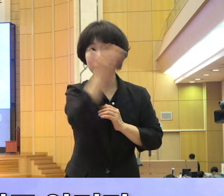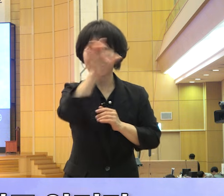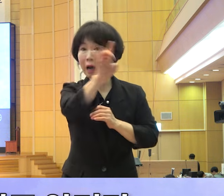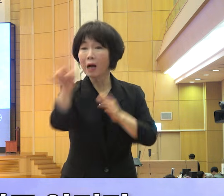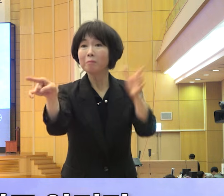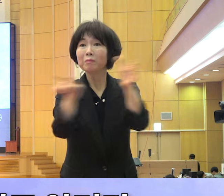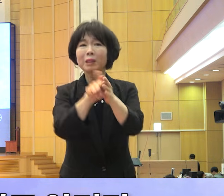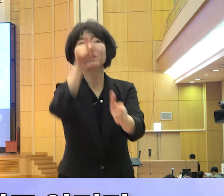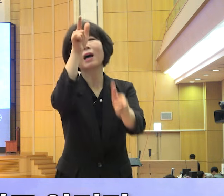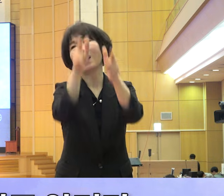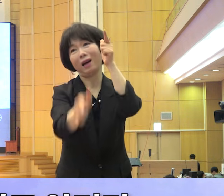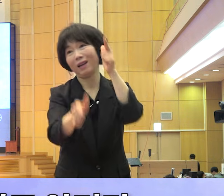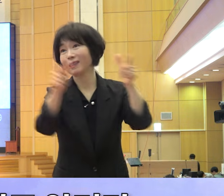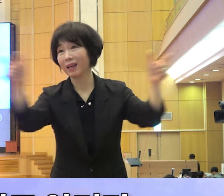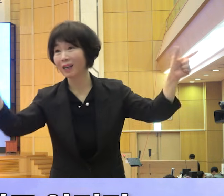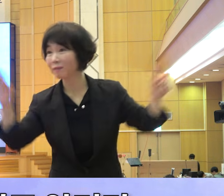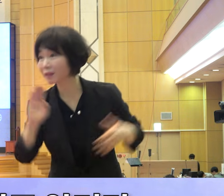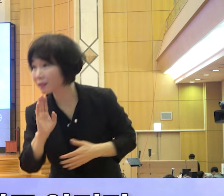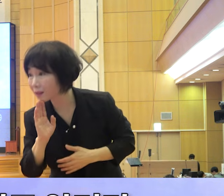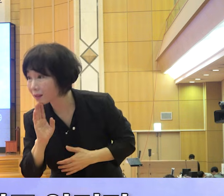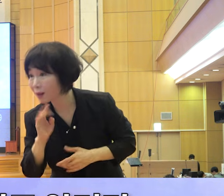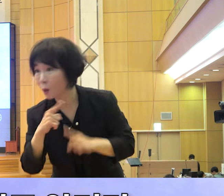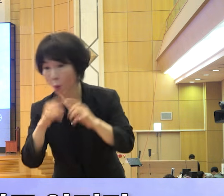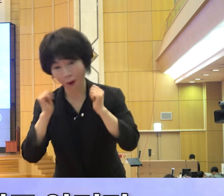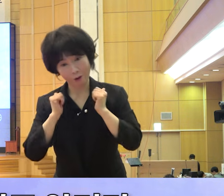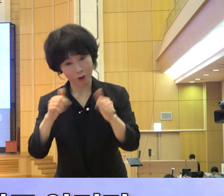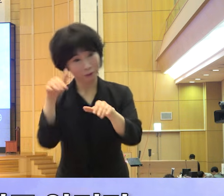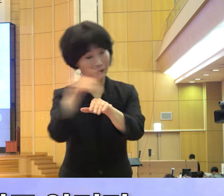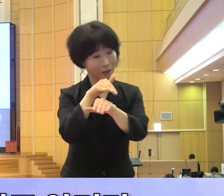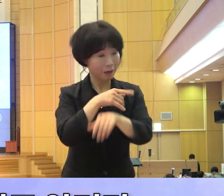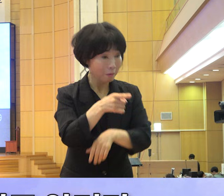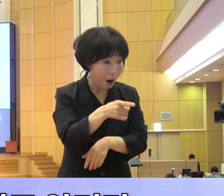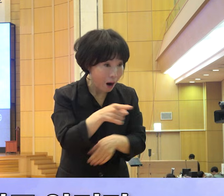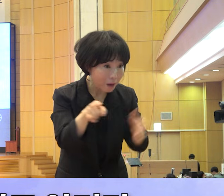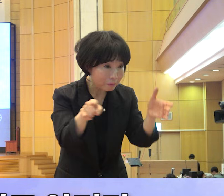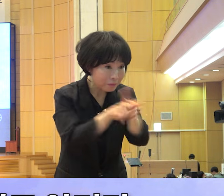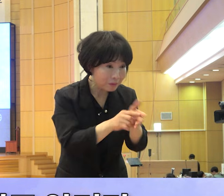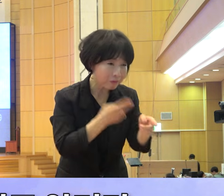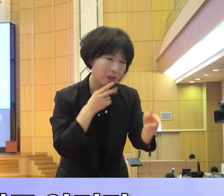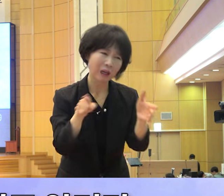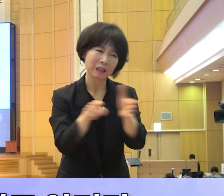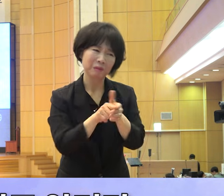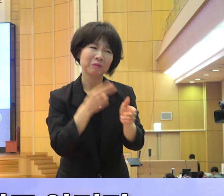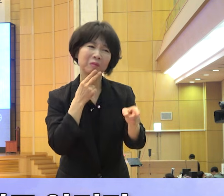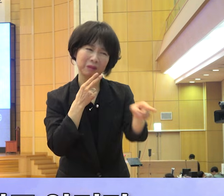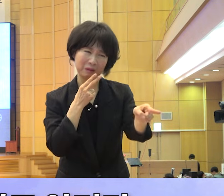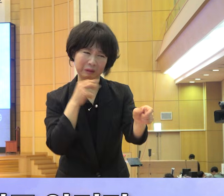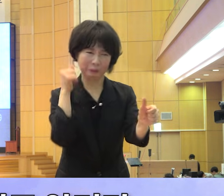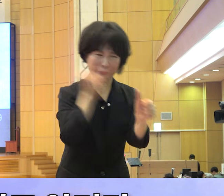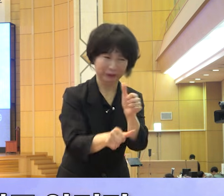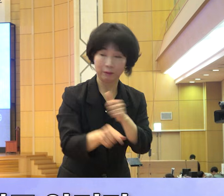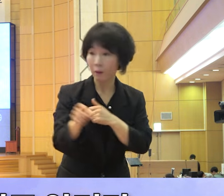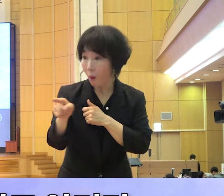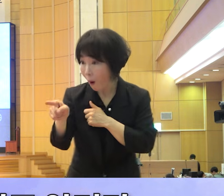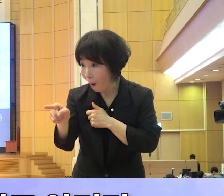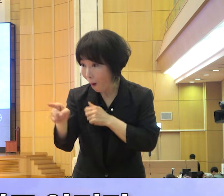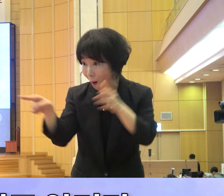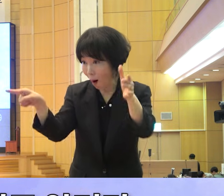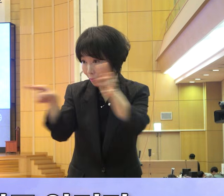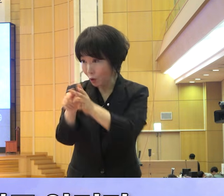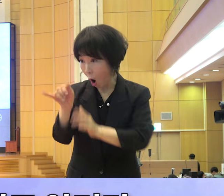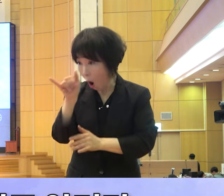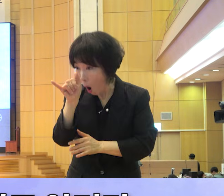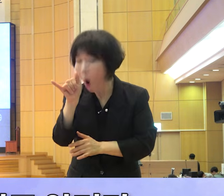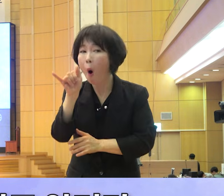믿음도 성경에 보면 교회를 다녀도 믿음이 없다라고 지적받는 사람도 있고,